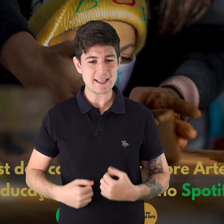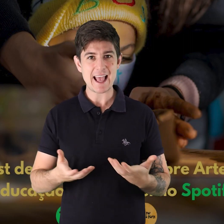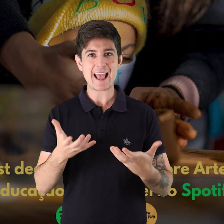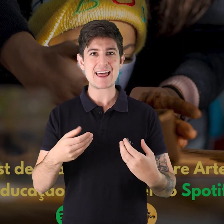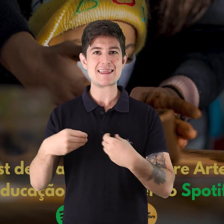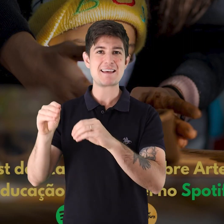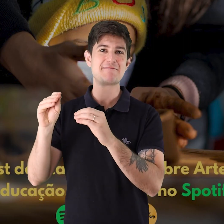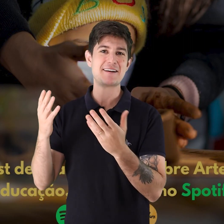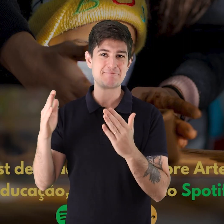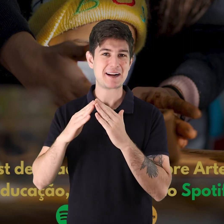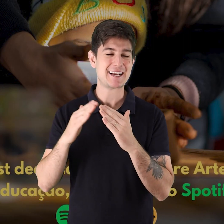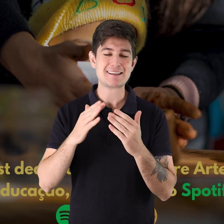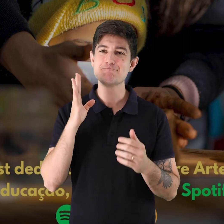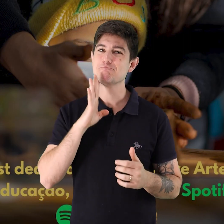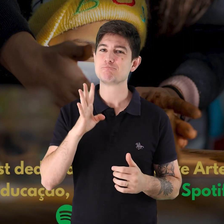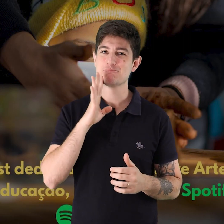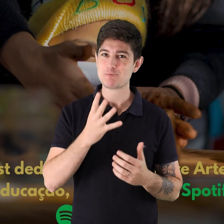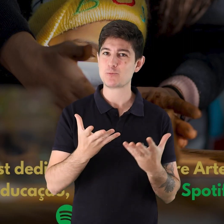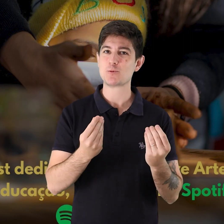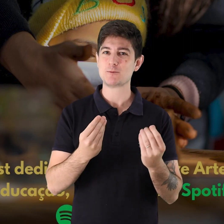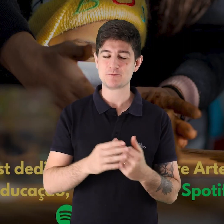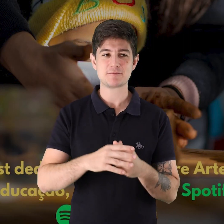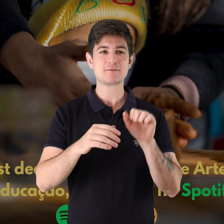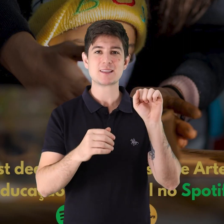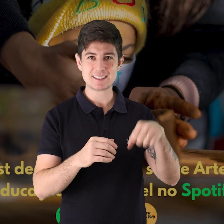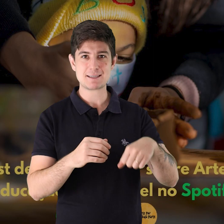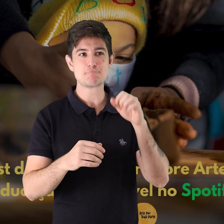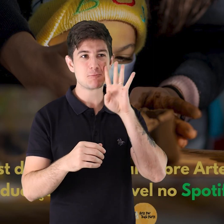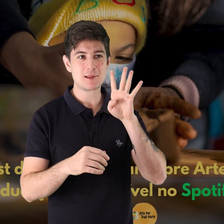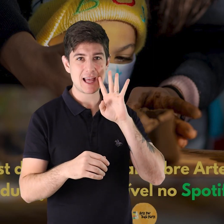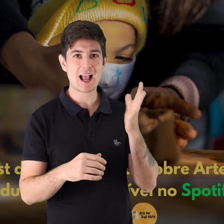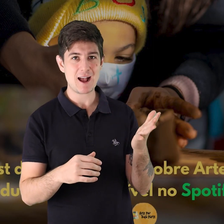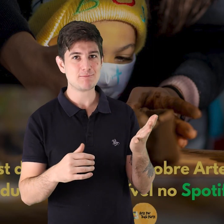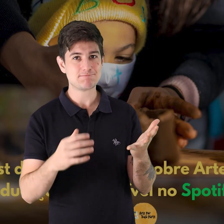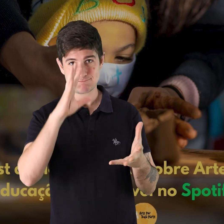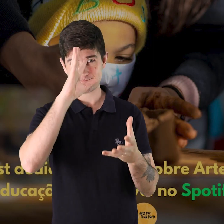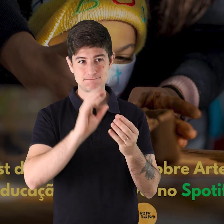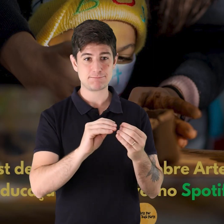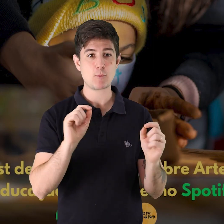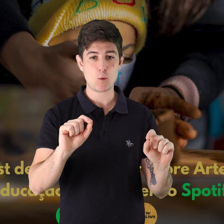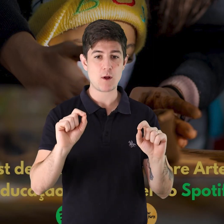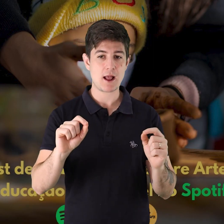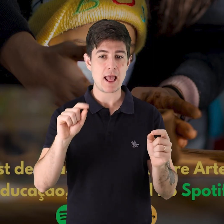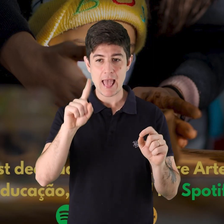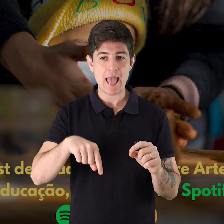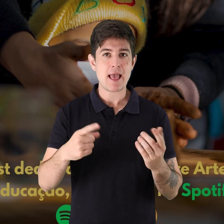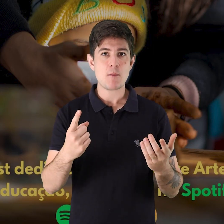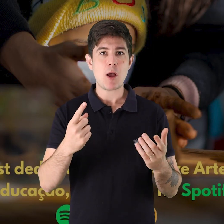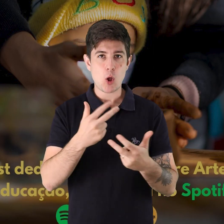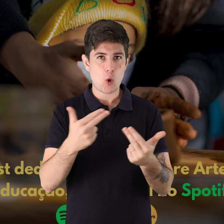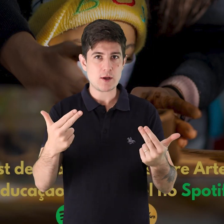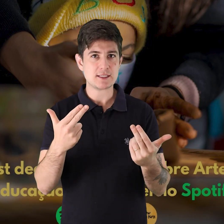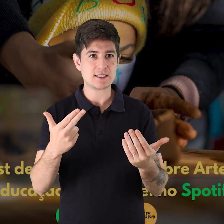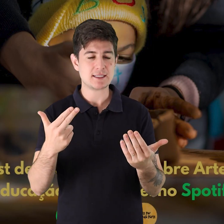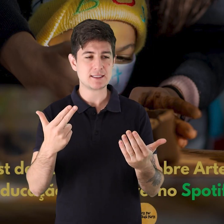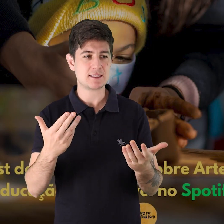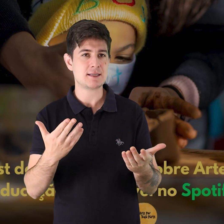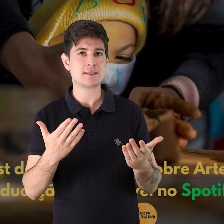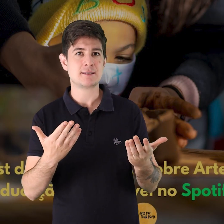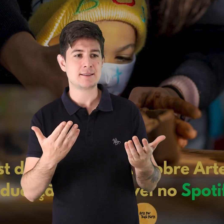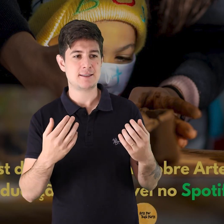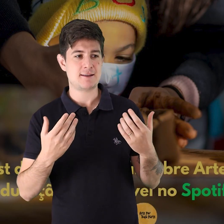querem levar embora. Você vê isso é muito bacana. É, né? Muito, porque você vê que é um artigo